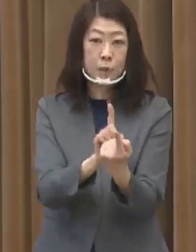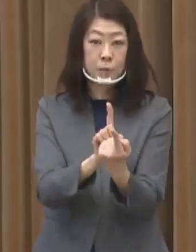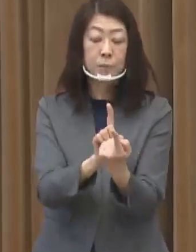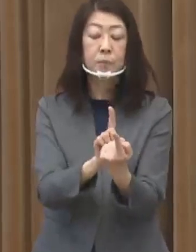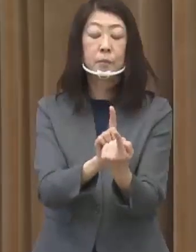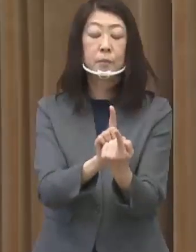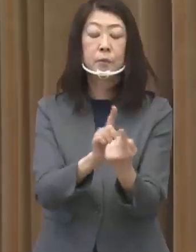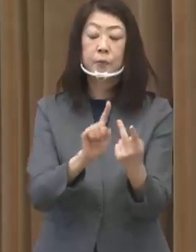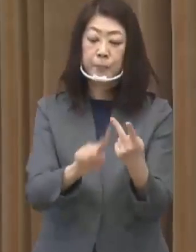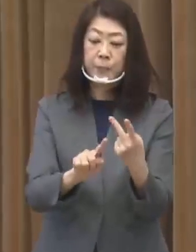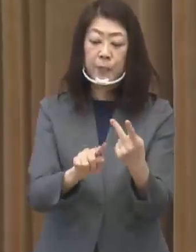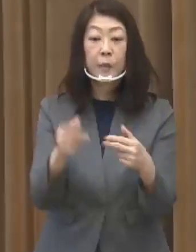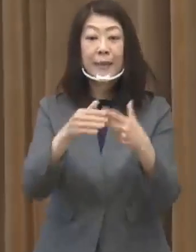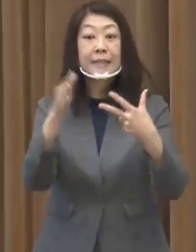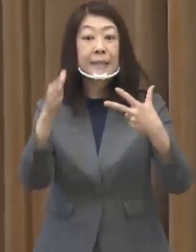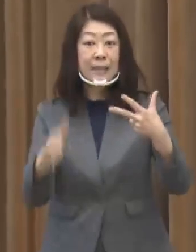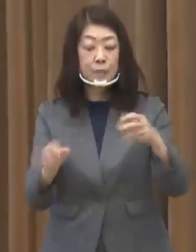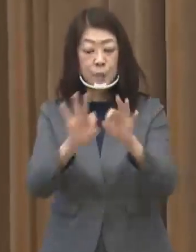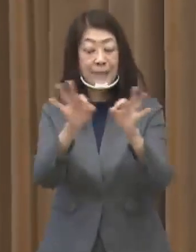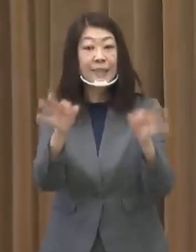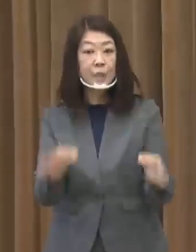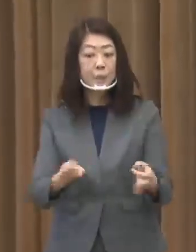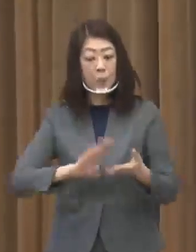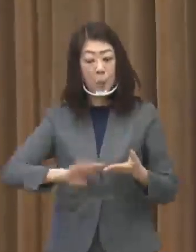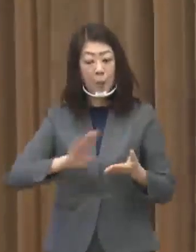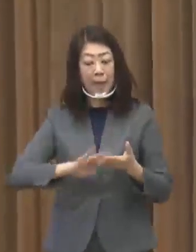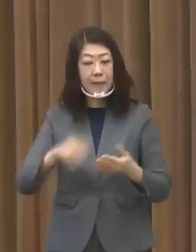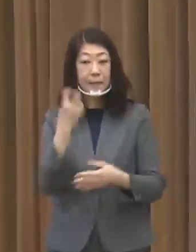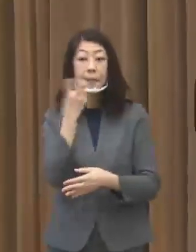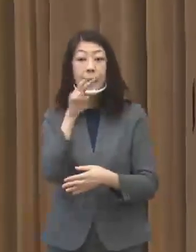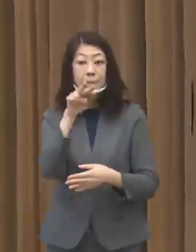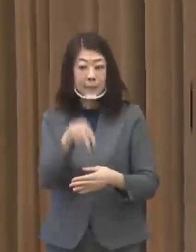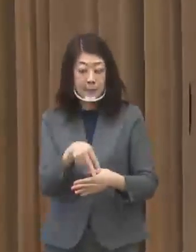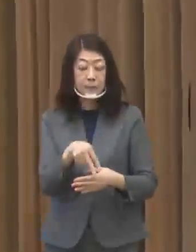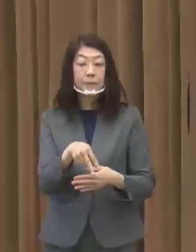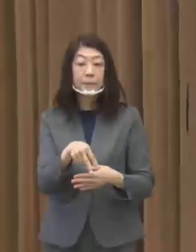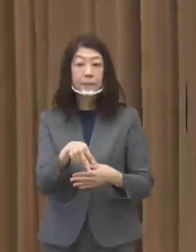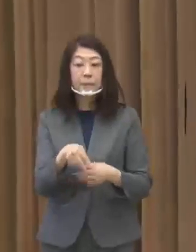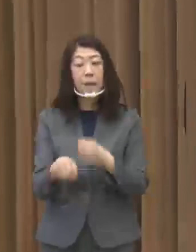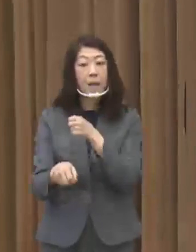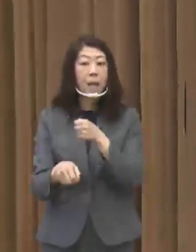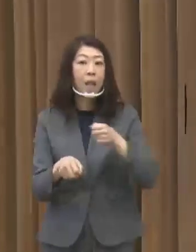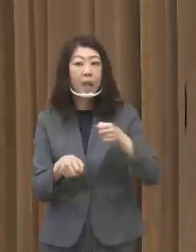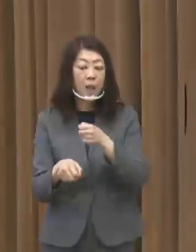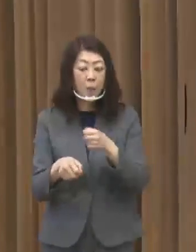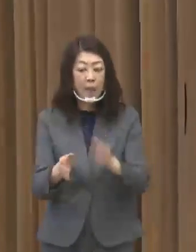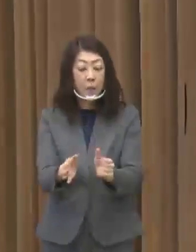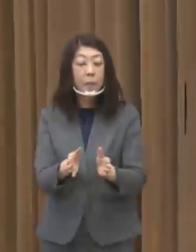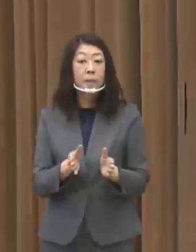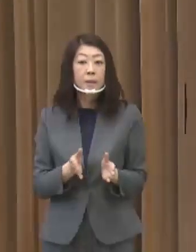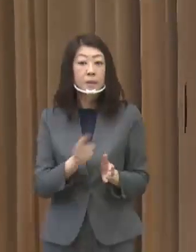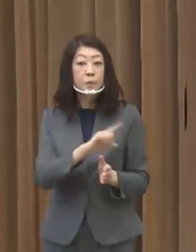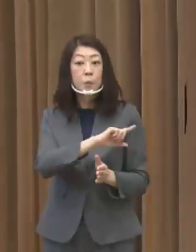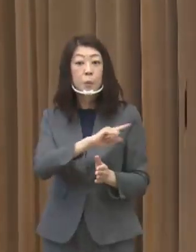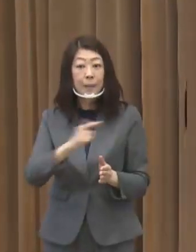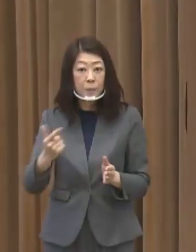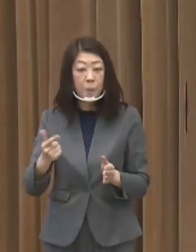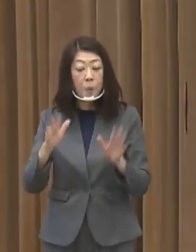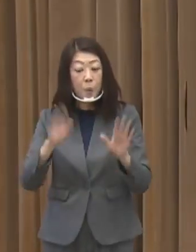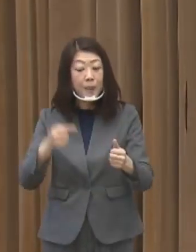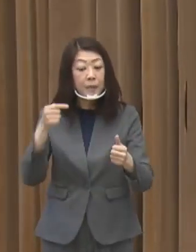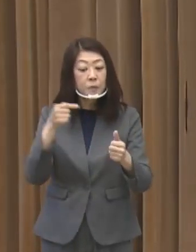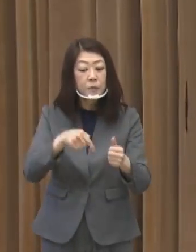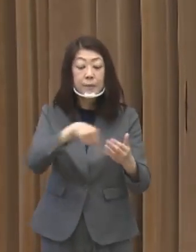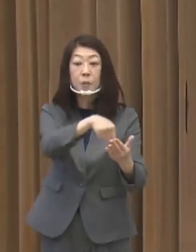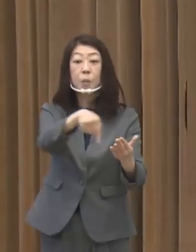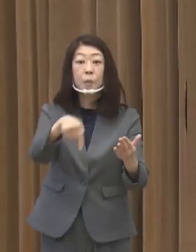感染対策、施設設備の衛生管理の徹底、カラオケ設備の利用自粛など、今回の措置内容